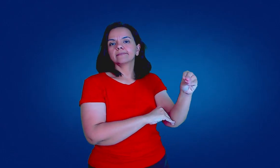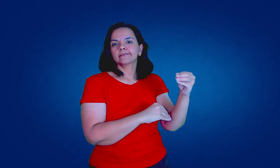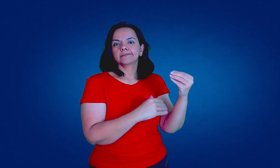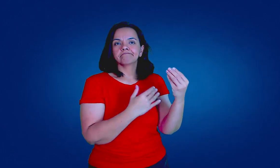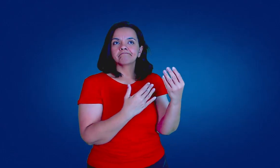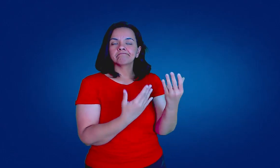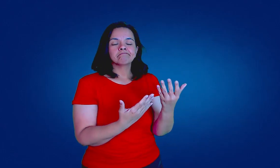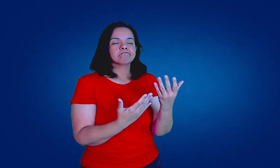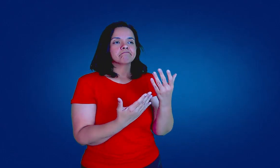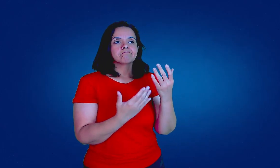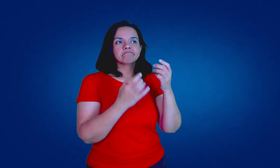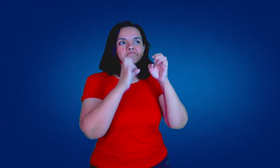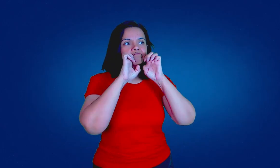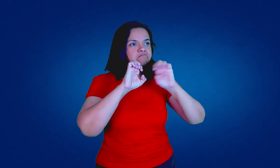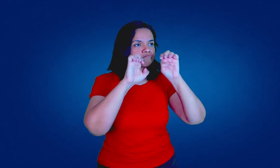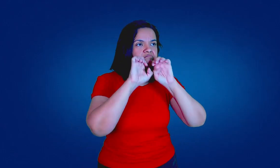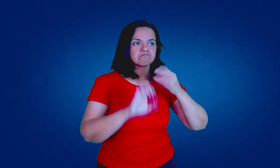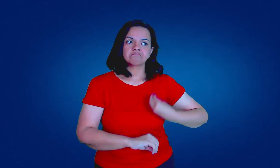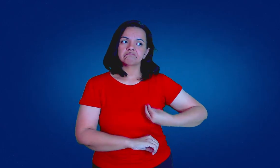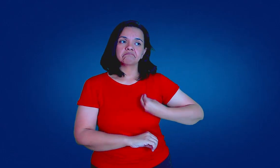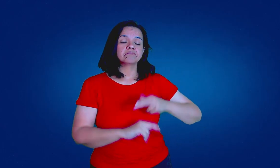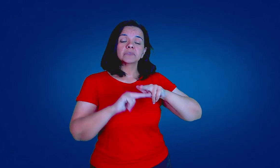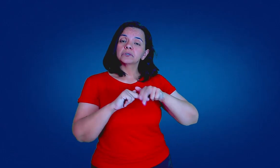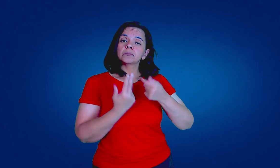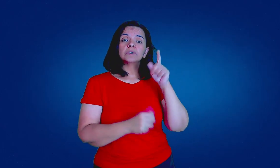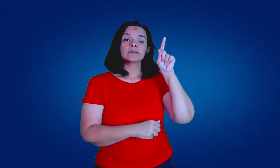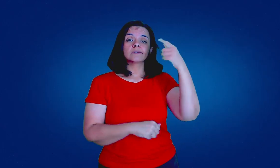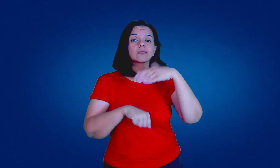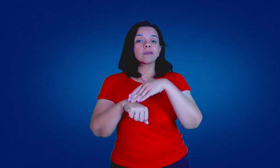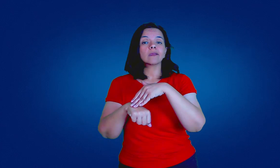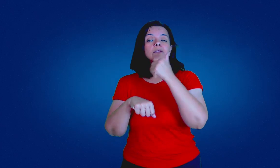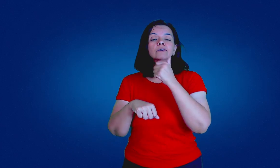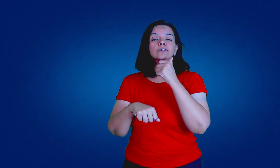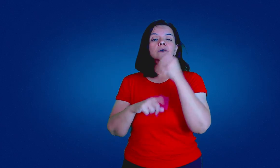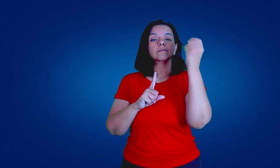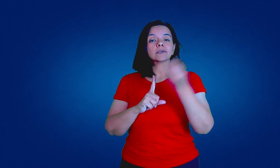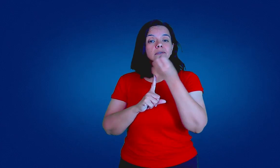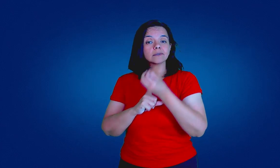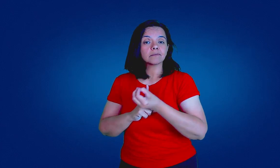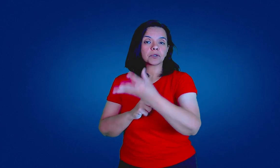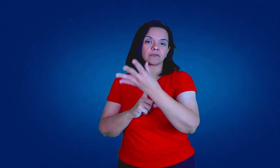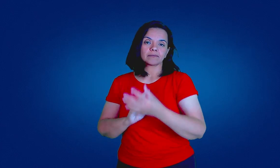Eu percebo que com o passar do tempo as pessoas conhecem a Deus e depois o desprezam.